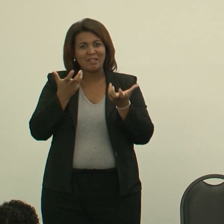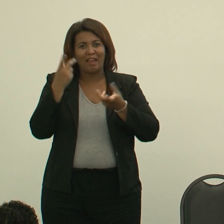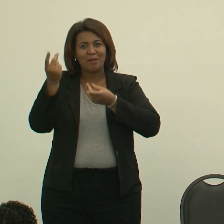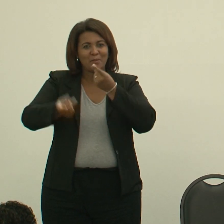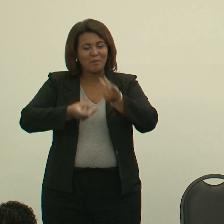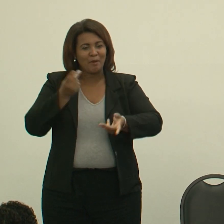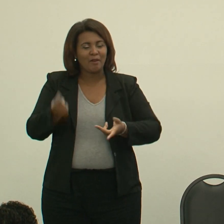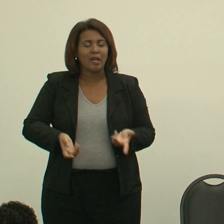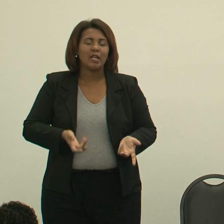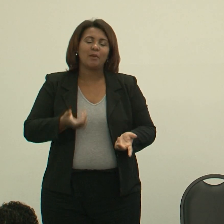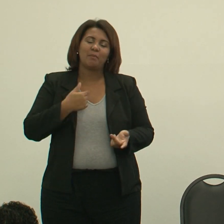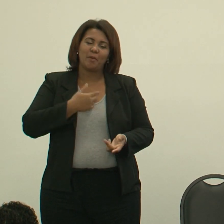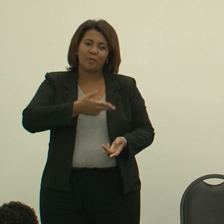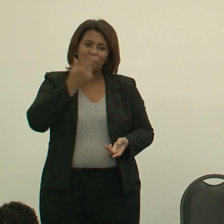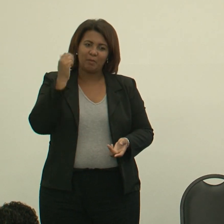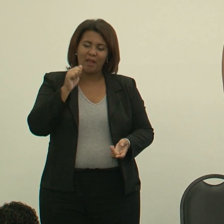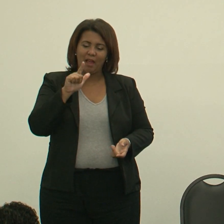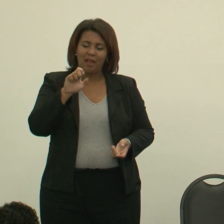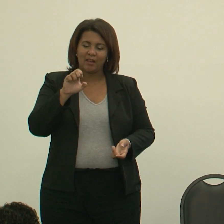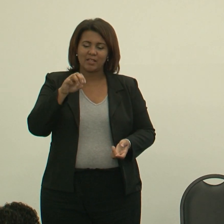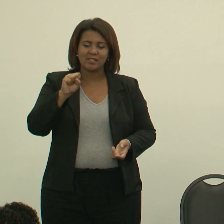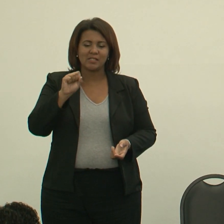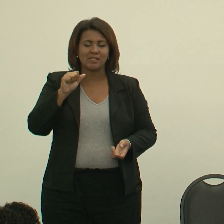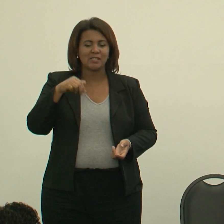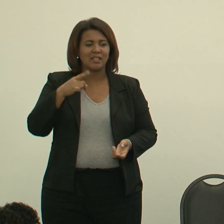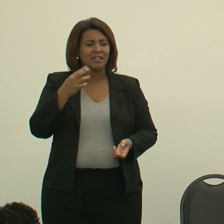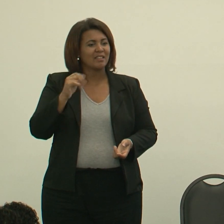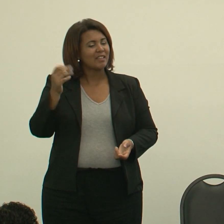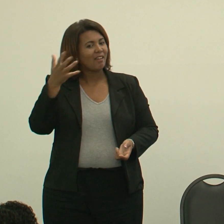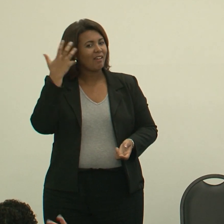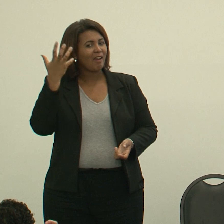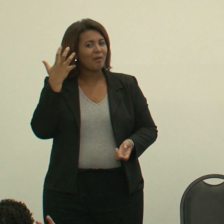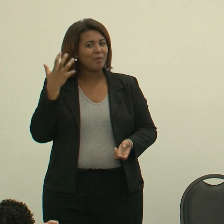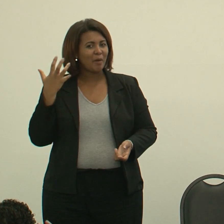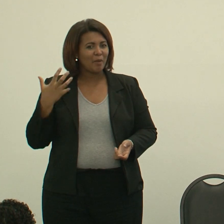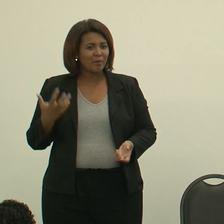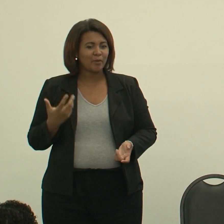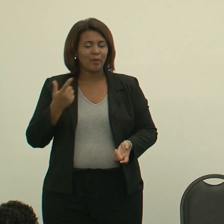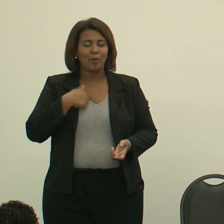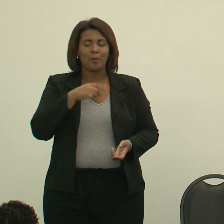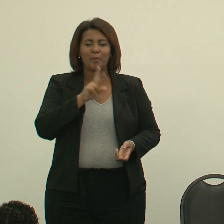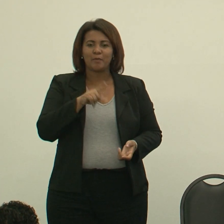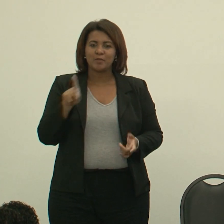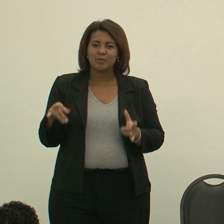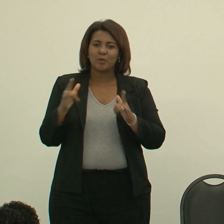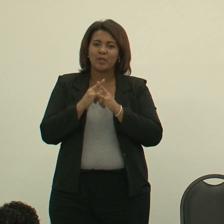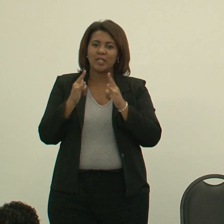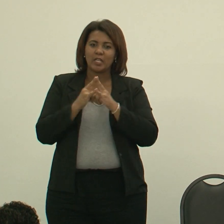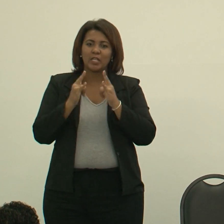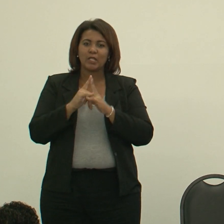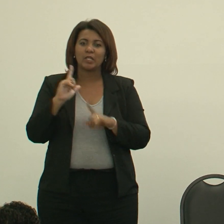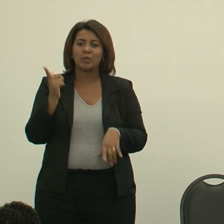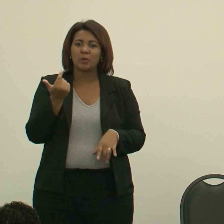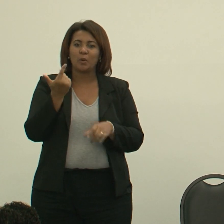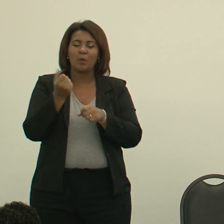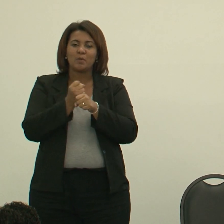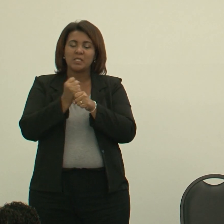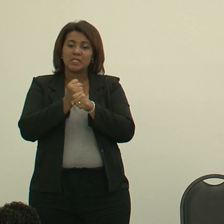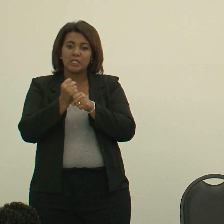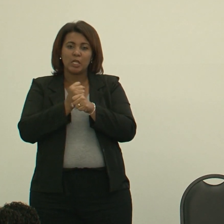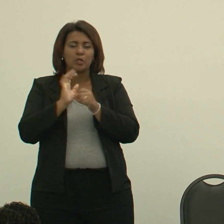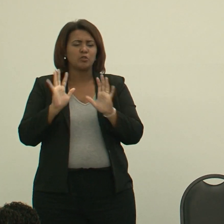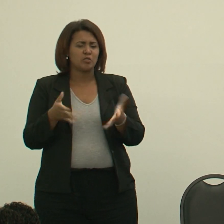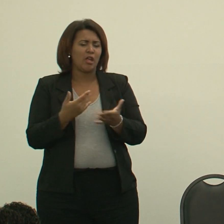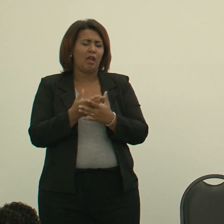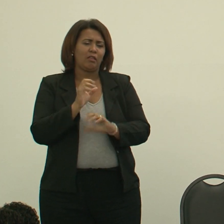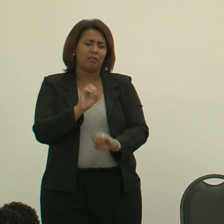é Alessandra. Meu sinal, cabelo. Sou professora do INES há 12 anos e já dei